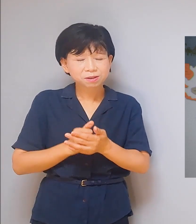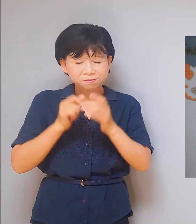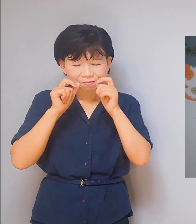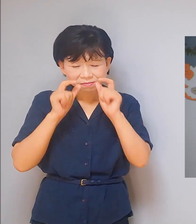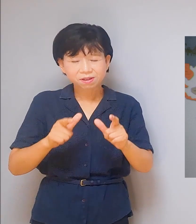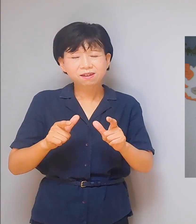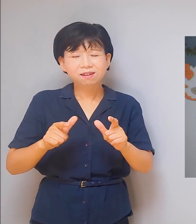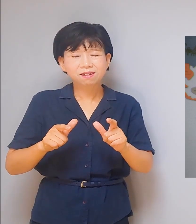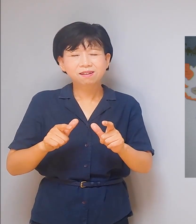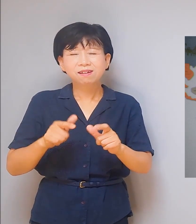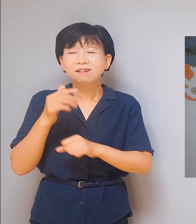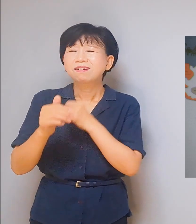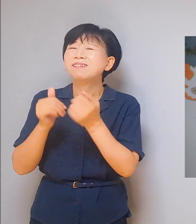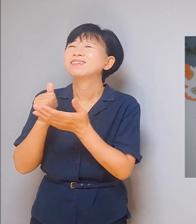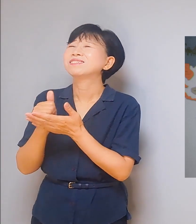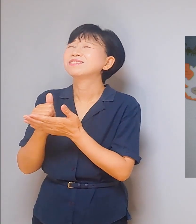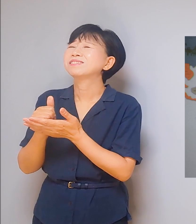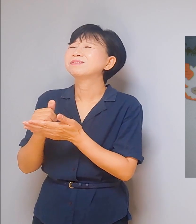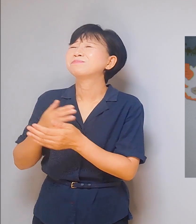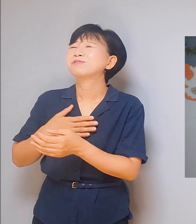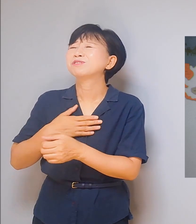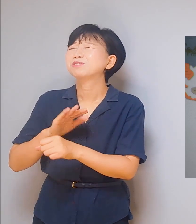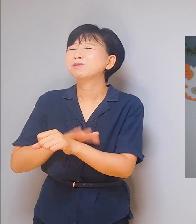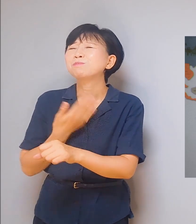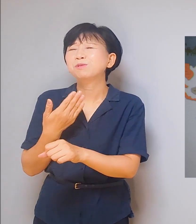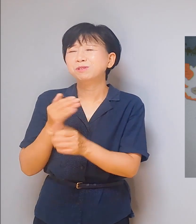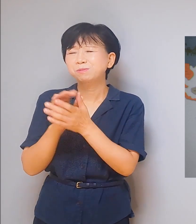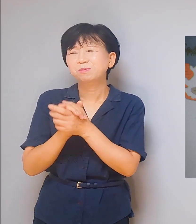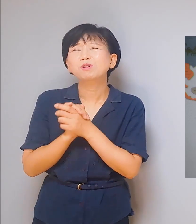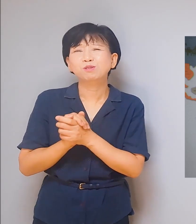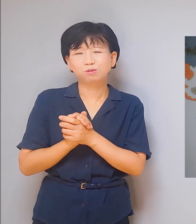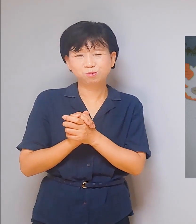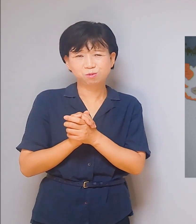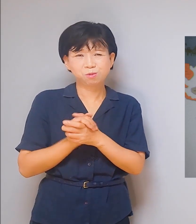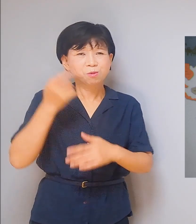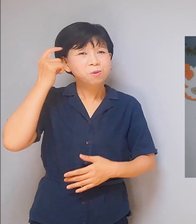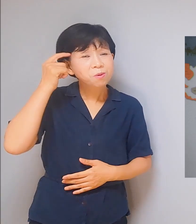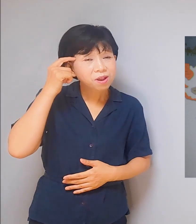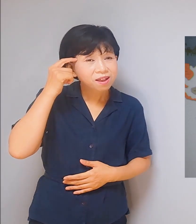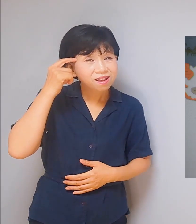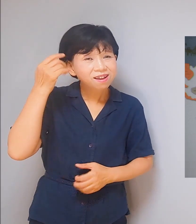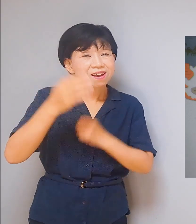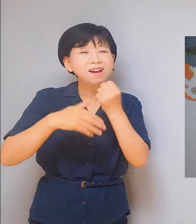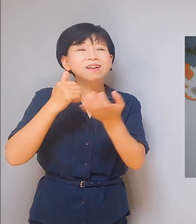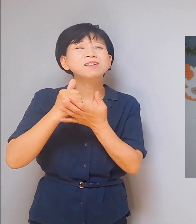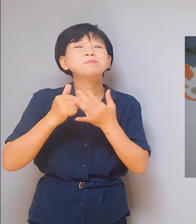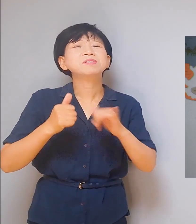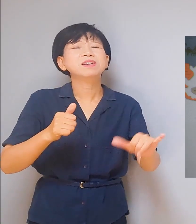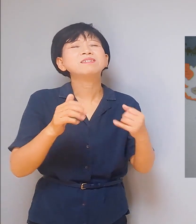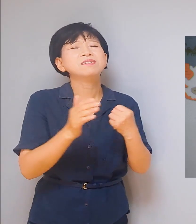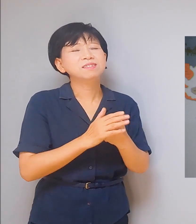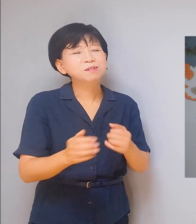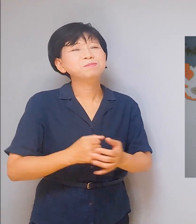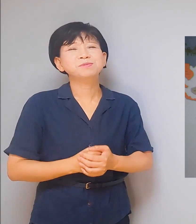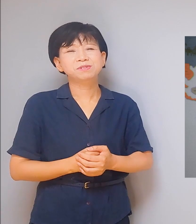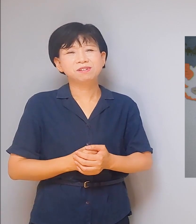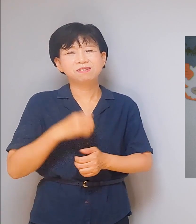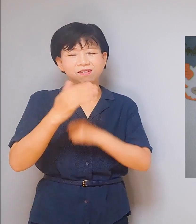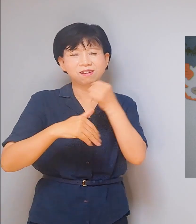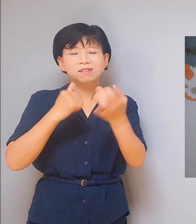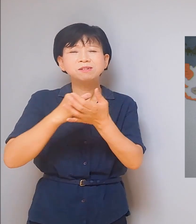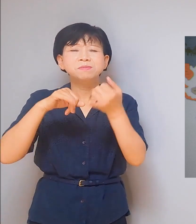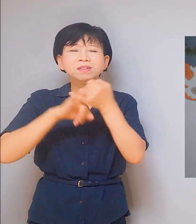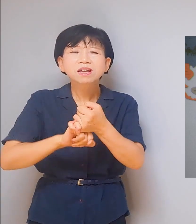하나님 잘못했어요, 기도할 수 있는 거예요. 왜 그렇죠? 우리는 하나님의 자녀, 하나님의